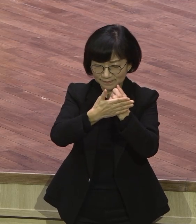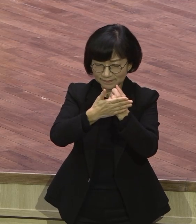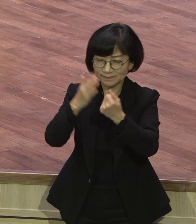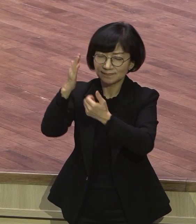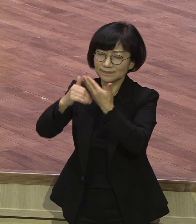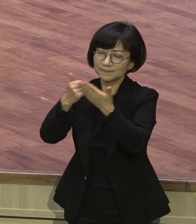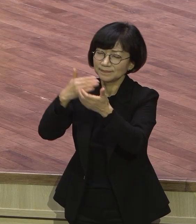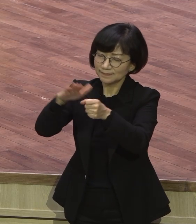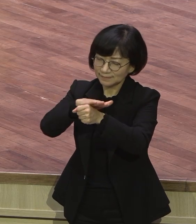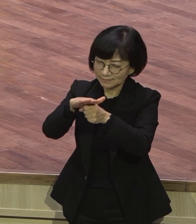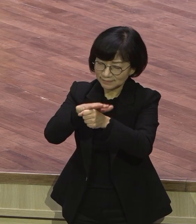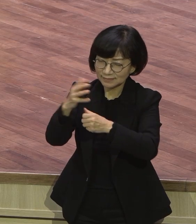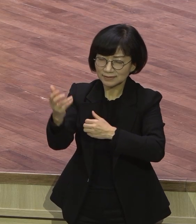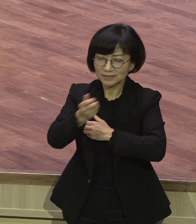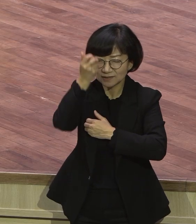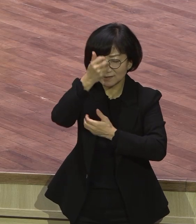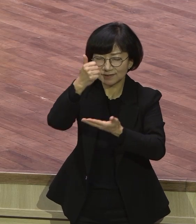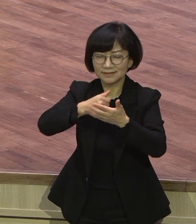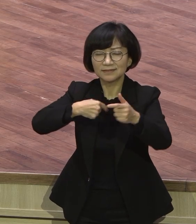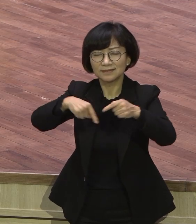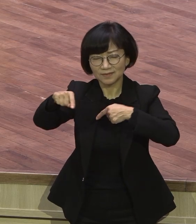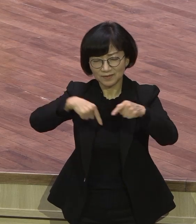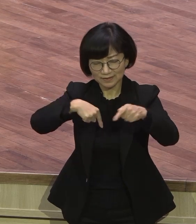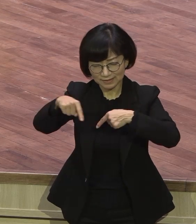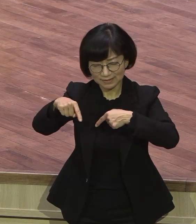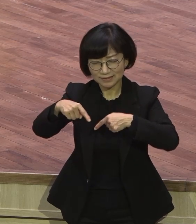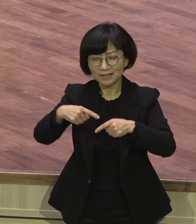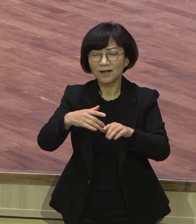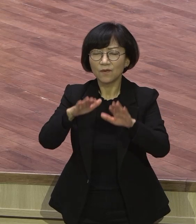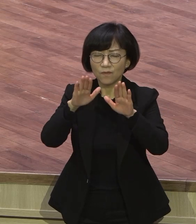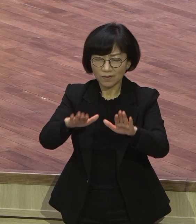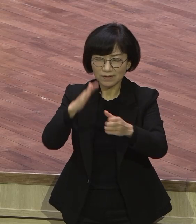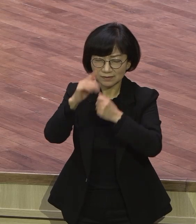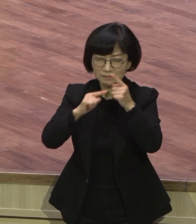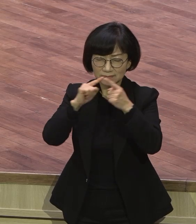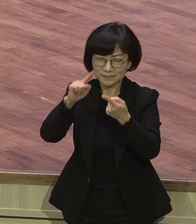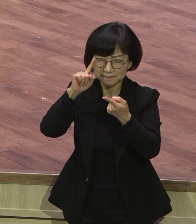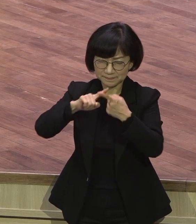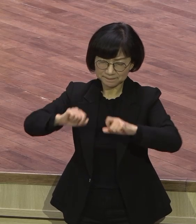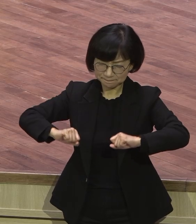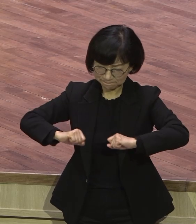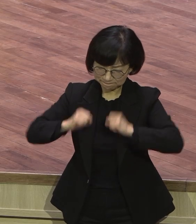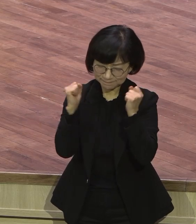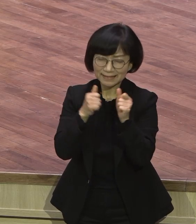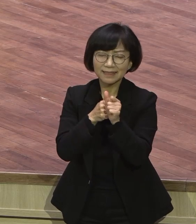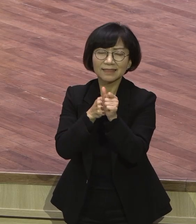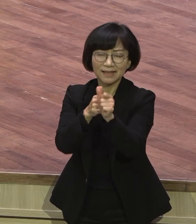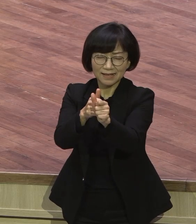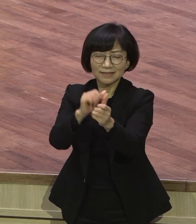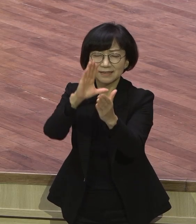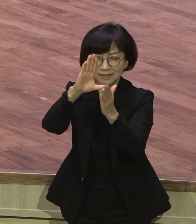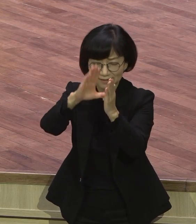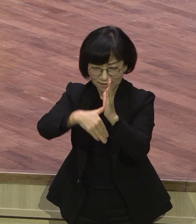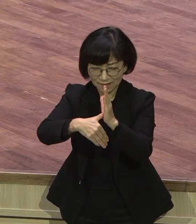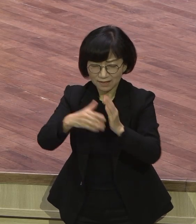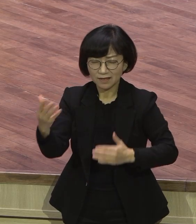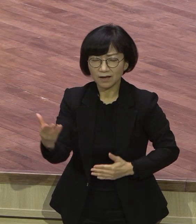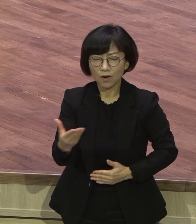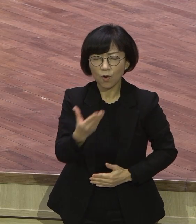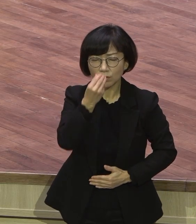역사하심이 하나님의 말씀을 순종하고 따라는 것이 거룩하고 복된